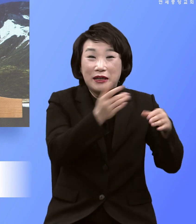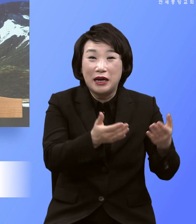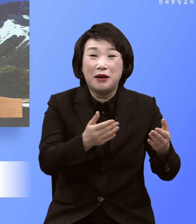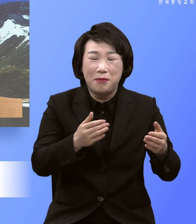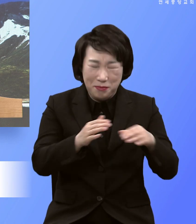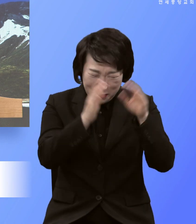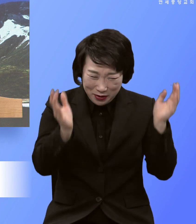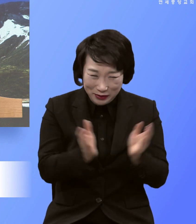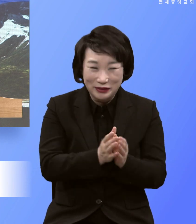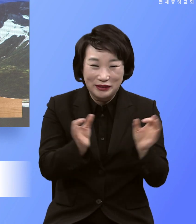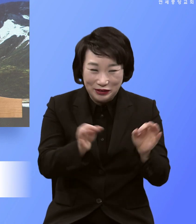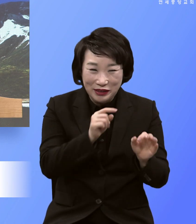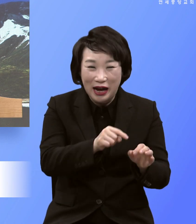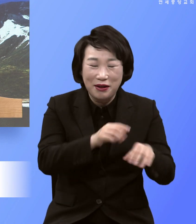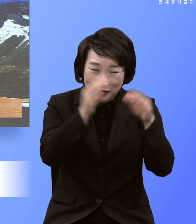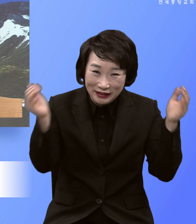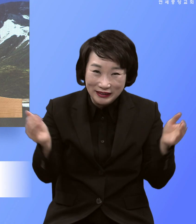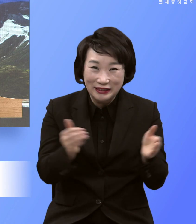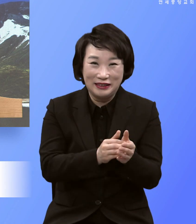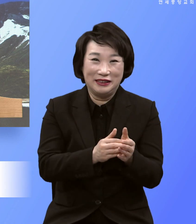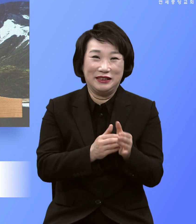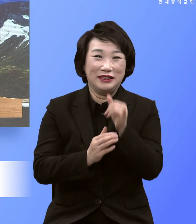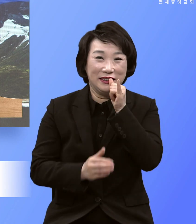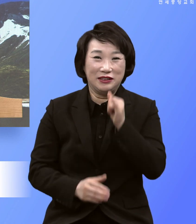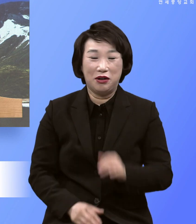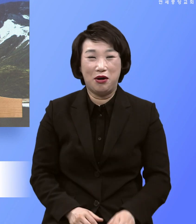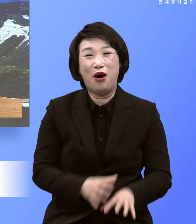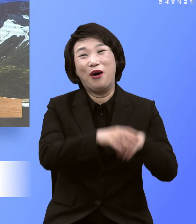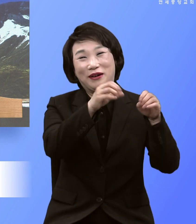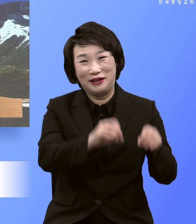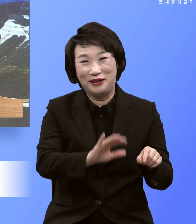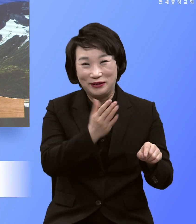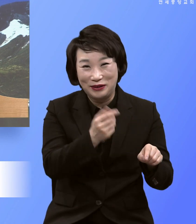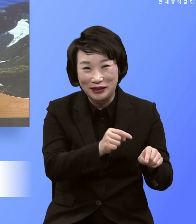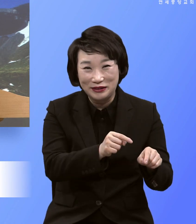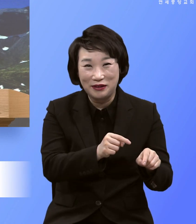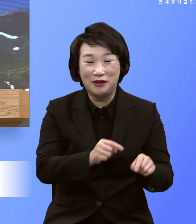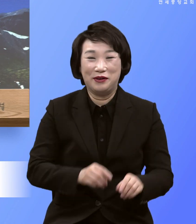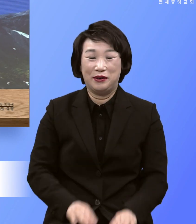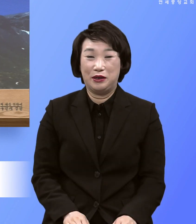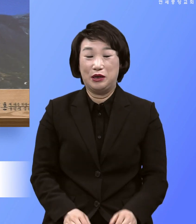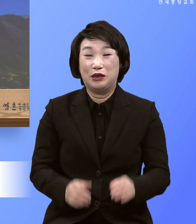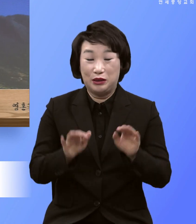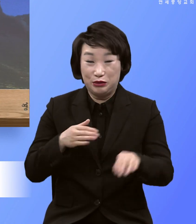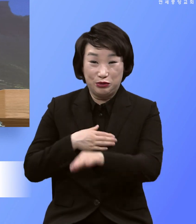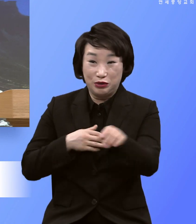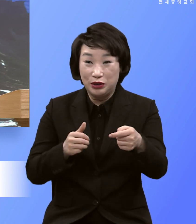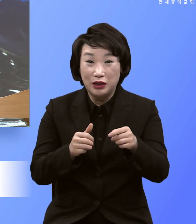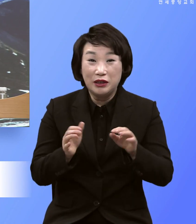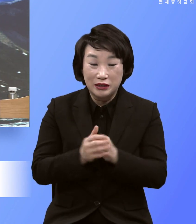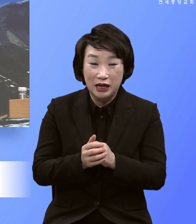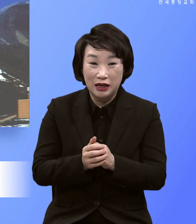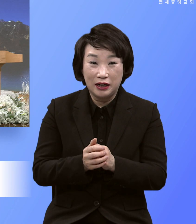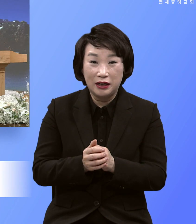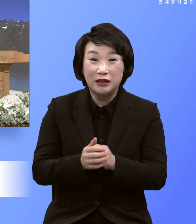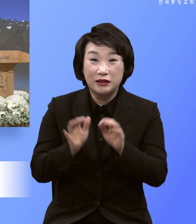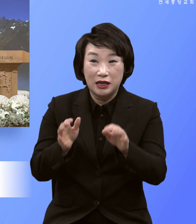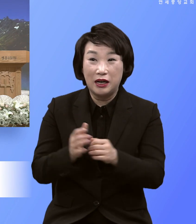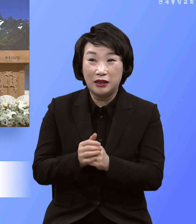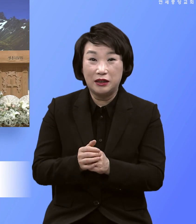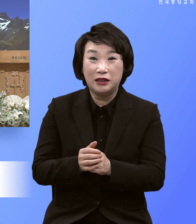그 순간에 물거품이 됩니다. 허사가 됩니다. 죽여서 무덤 속에 묻어서